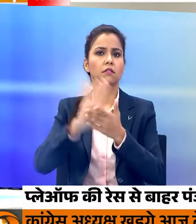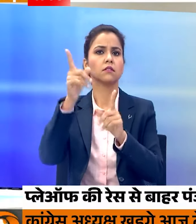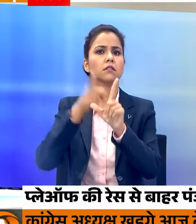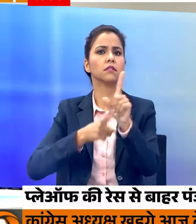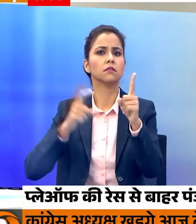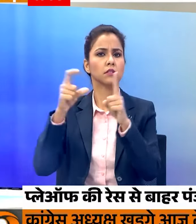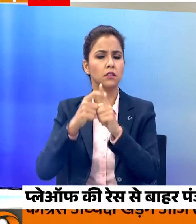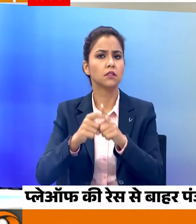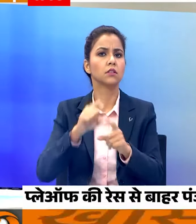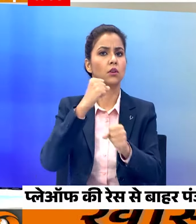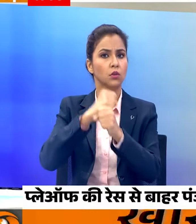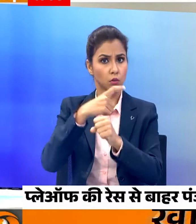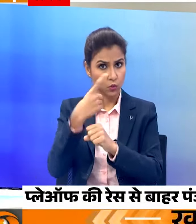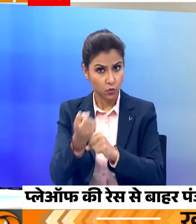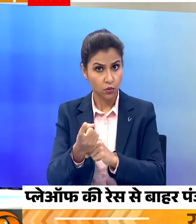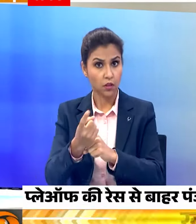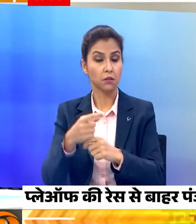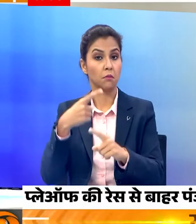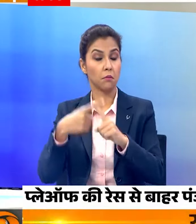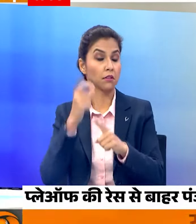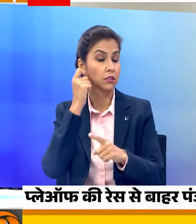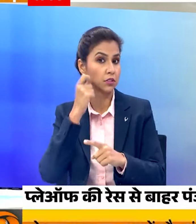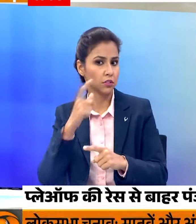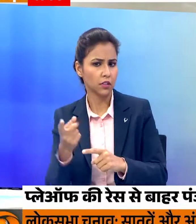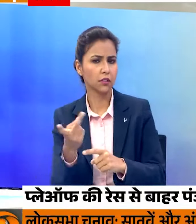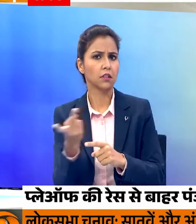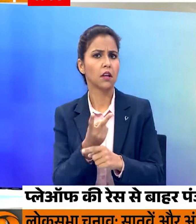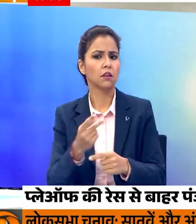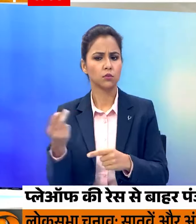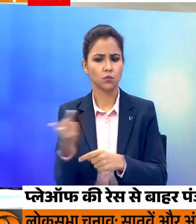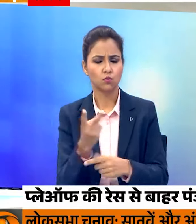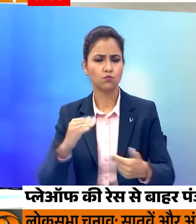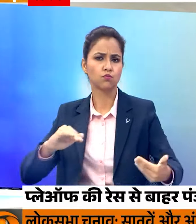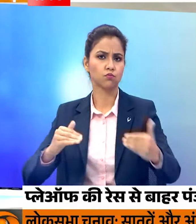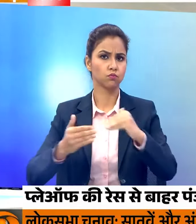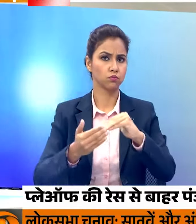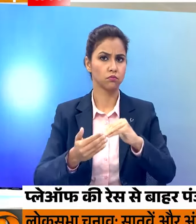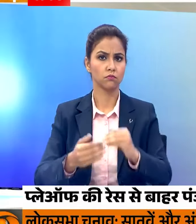में गुजरात टाइटंस और चेन्नई सुपर किंग्स आमने